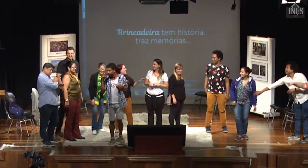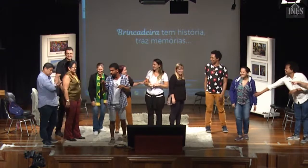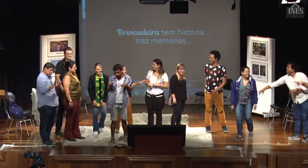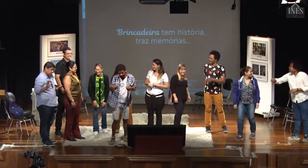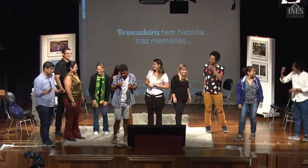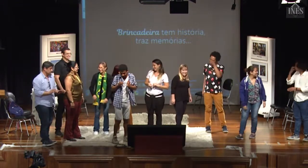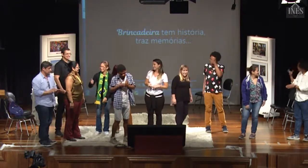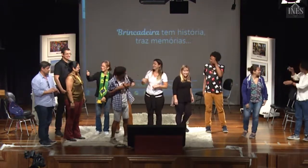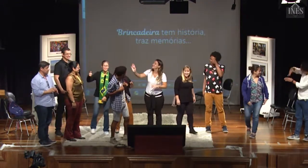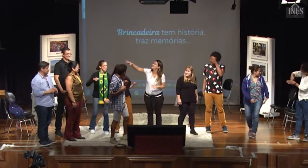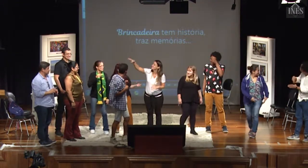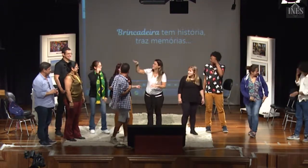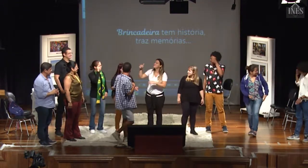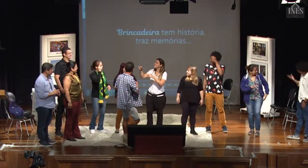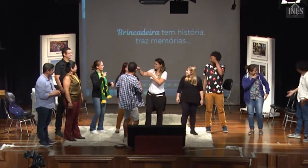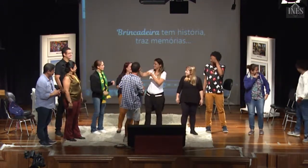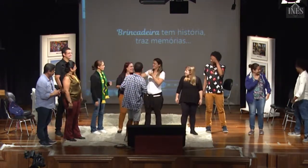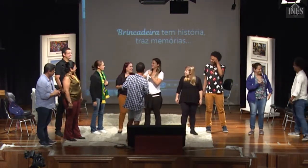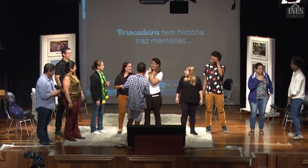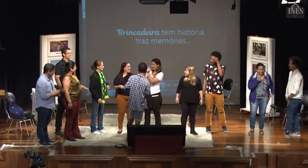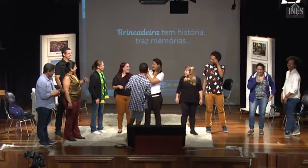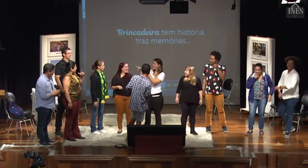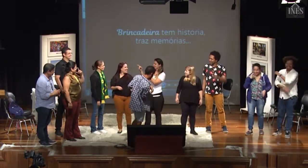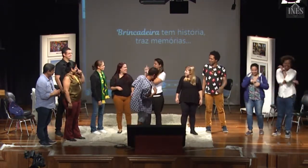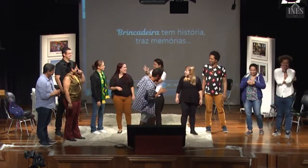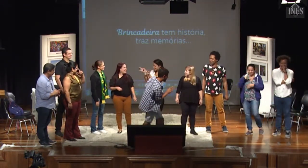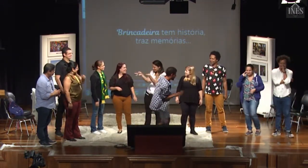Faltou você fazer essa parte do frear, entendeu? A moto.